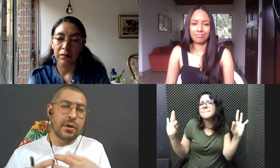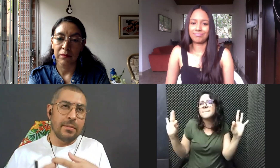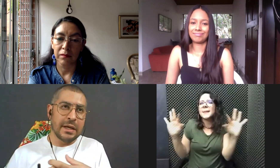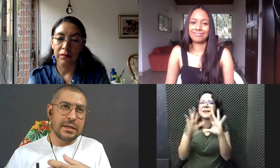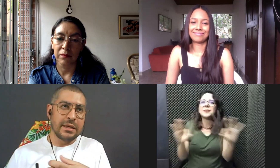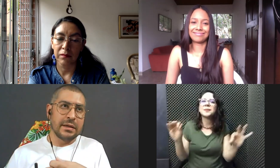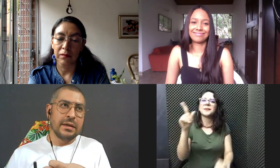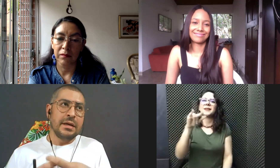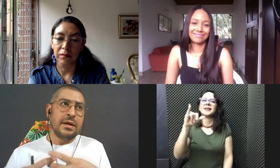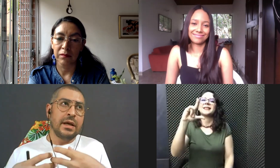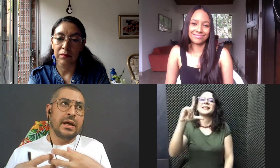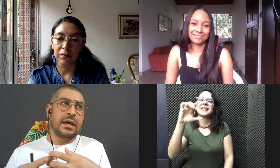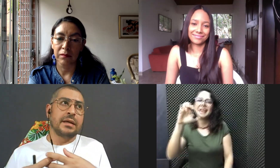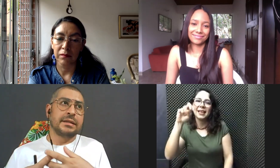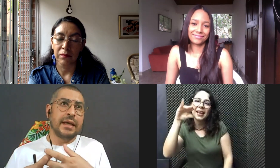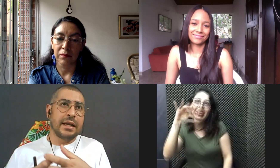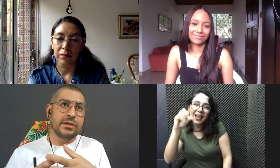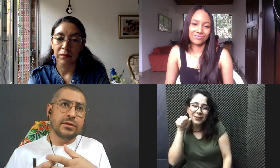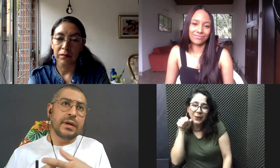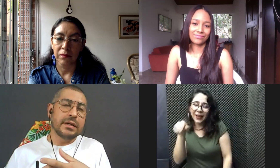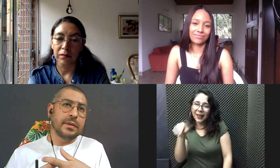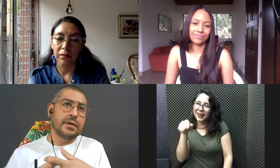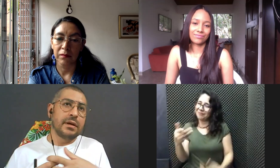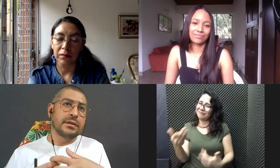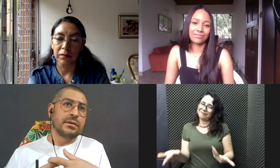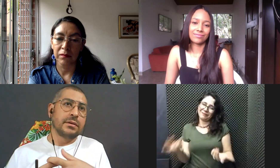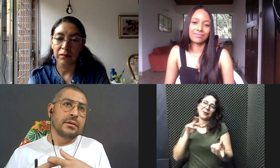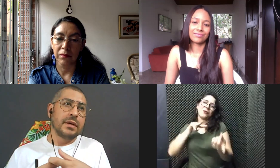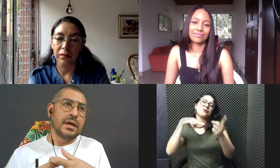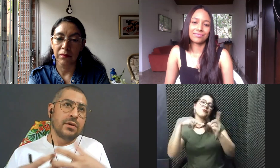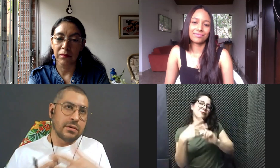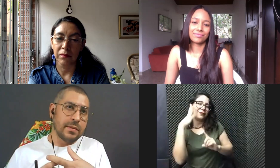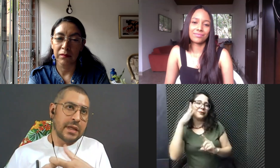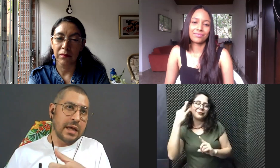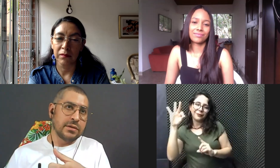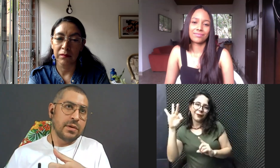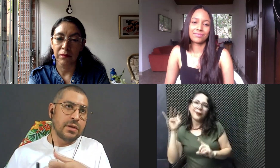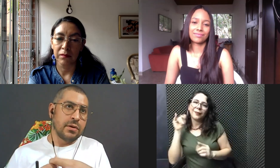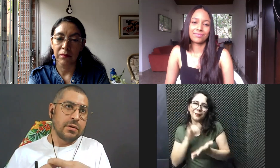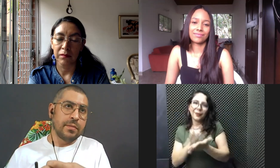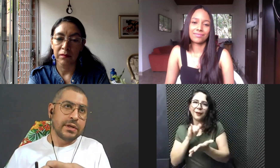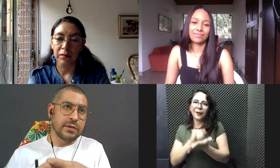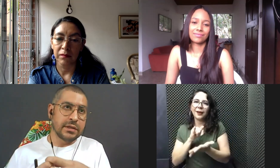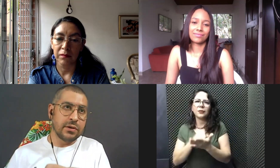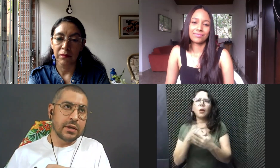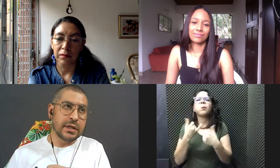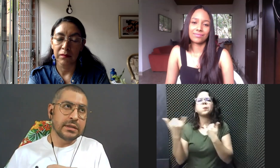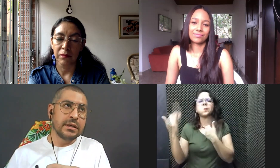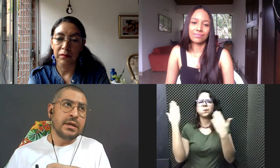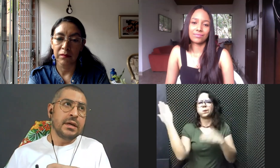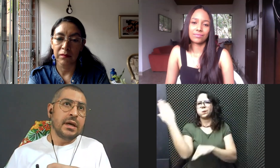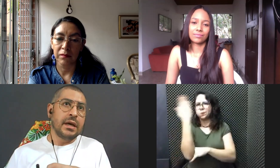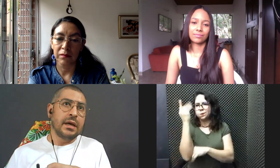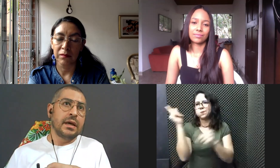muy romántica. Se han hecho varias películas con cortometrajes, sobre todo con personas